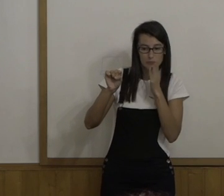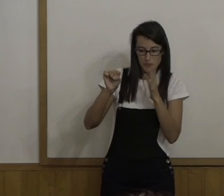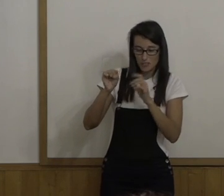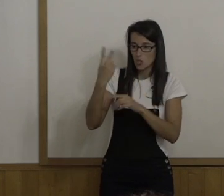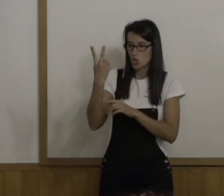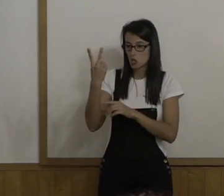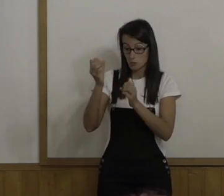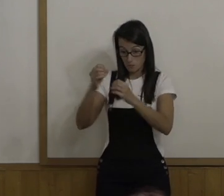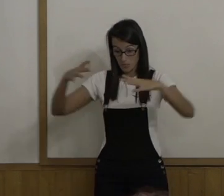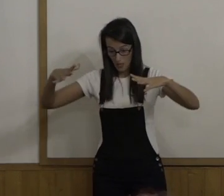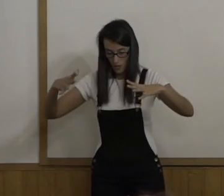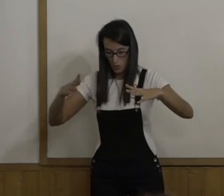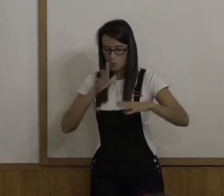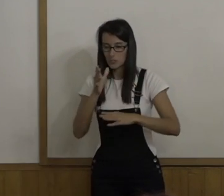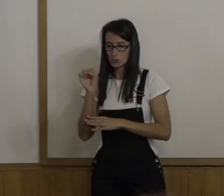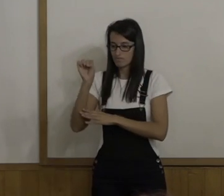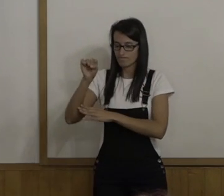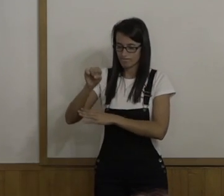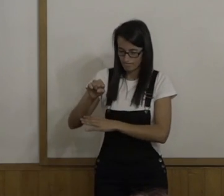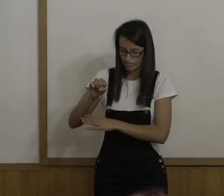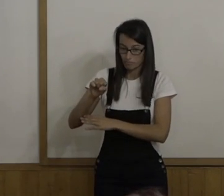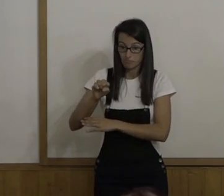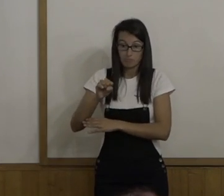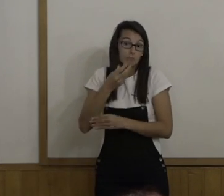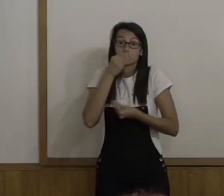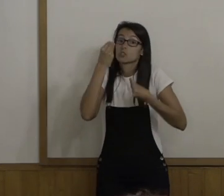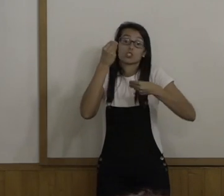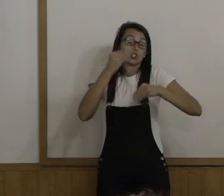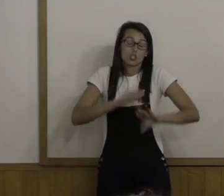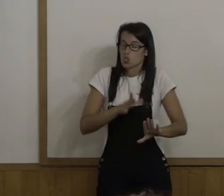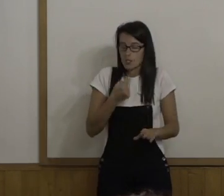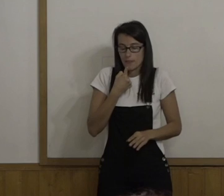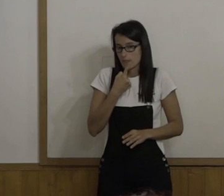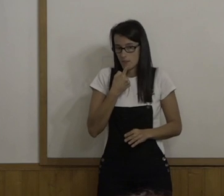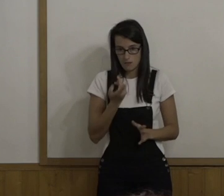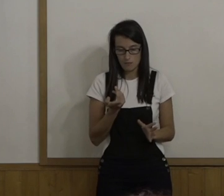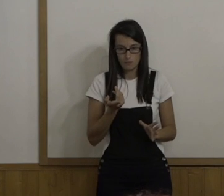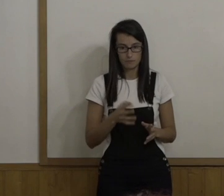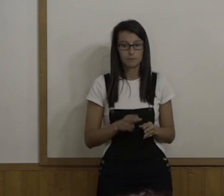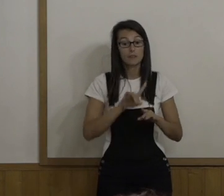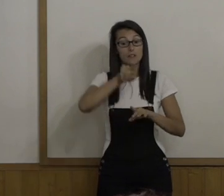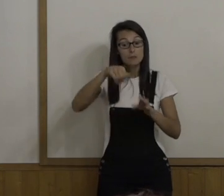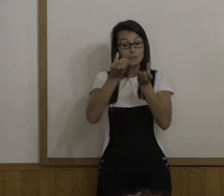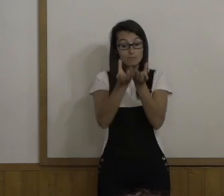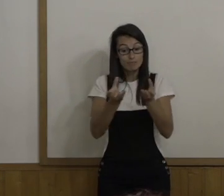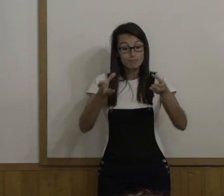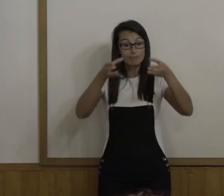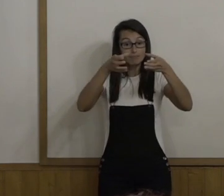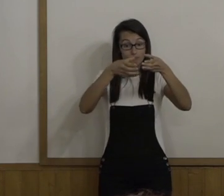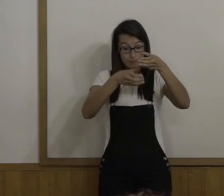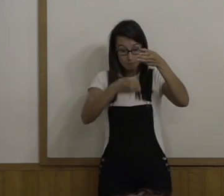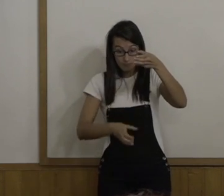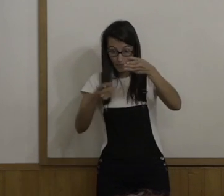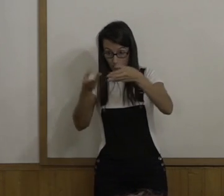sobre el milagro. Entonces es lo que es la leyenda, y bueno, el cáliz es lo que